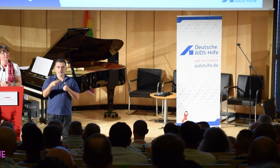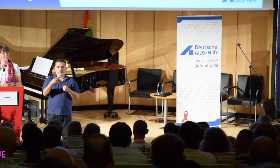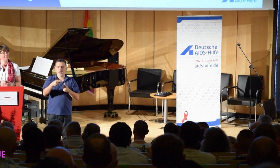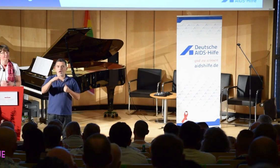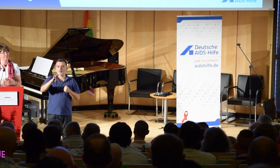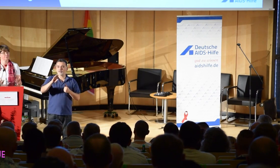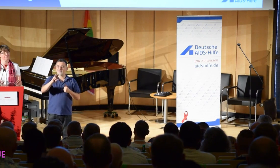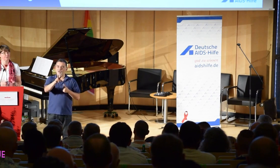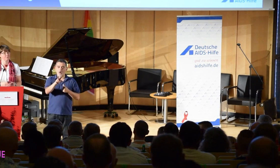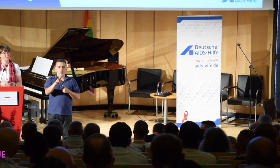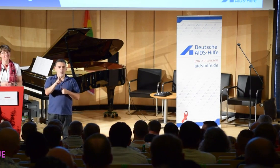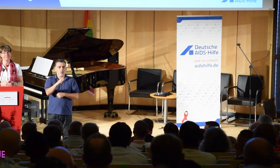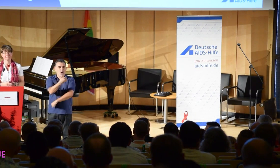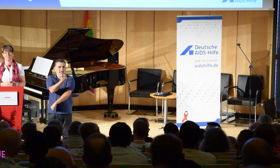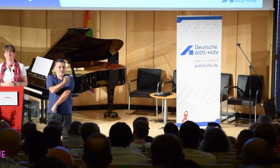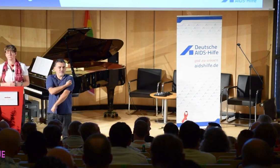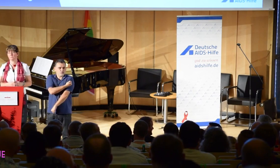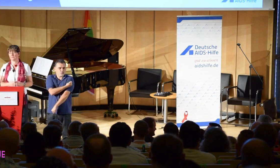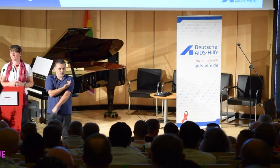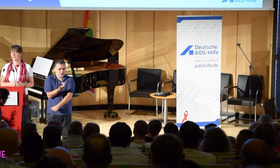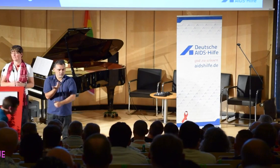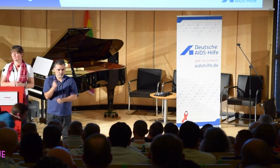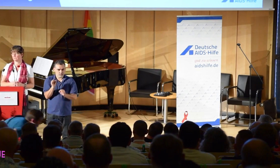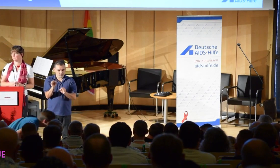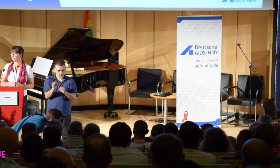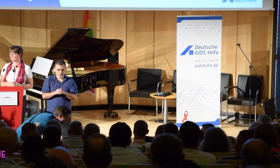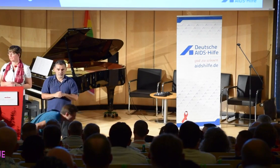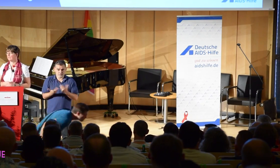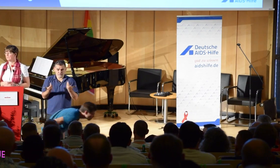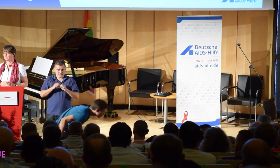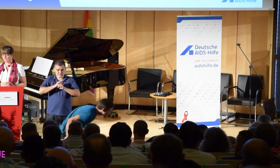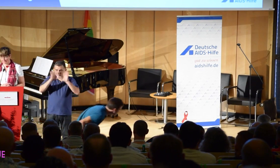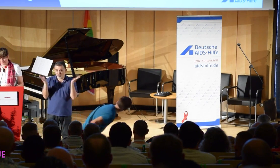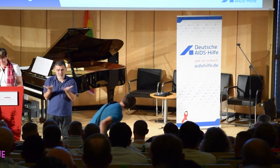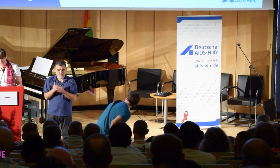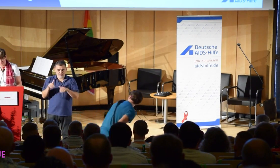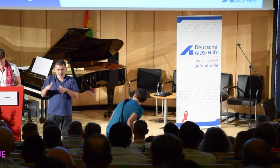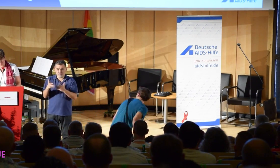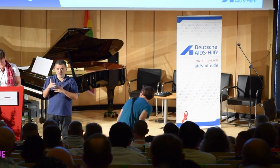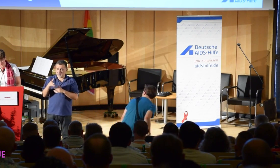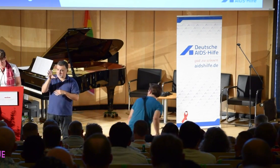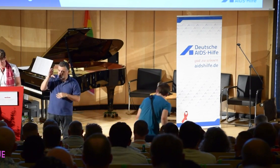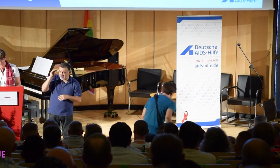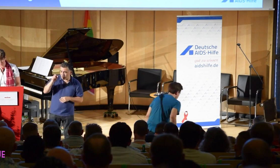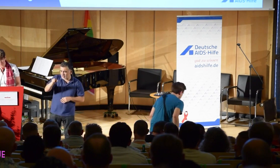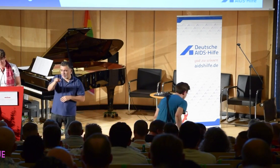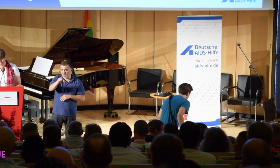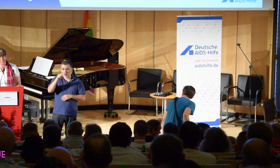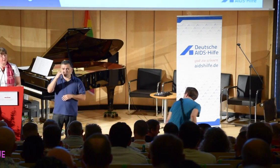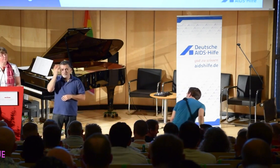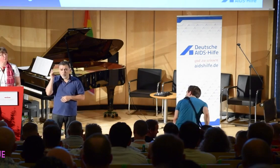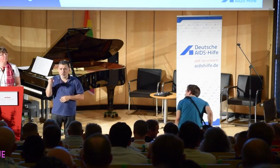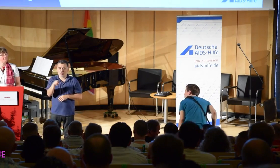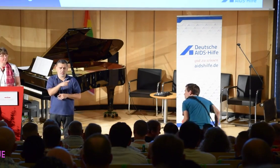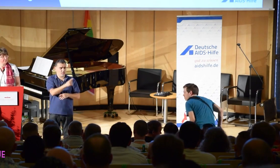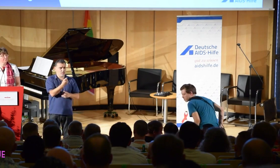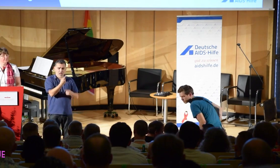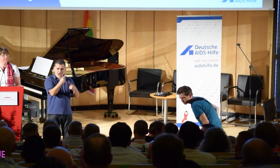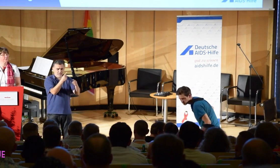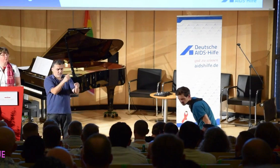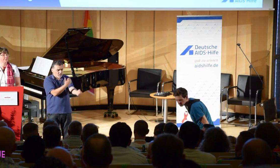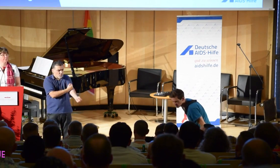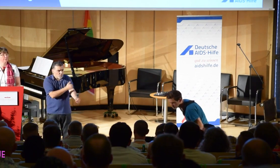HBV-Impfschutz, also der durchaus nicht in dem Umfang da ist, sowohl bei schwulen Männern wie auch bei Drogengebrauchern und vor allem auch bei